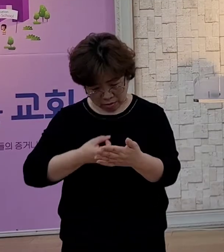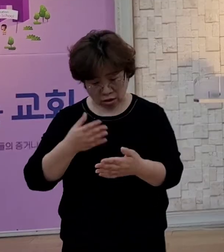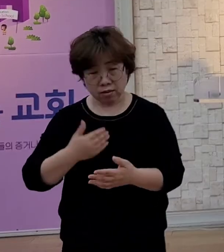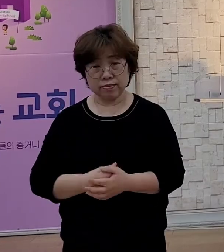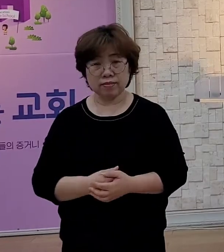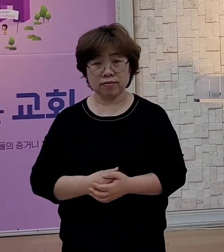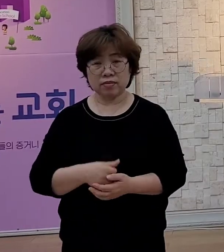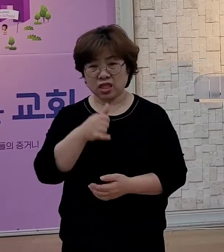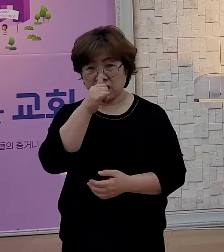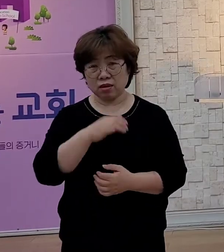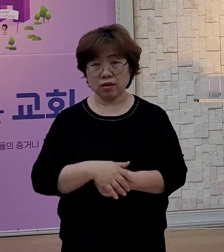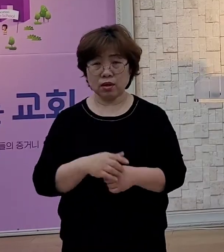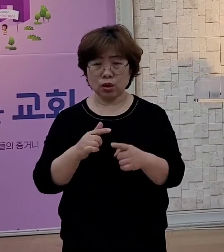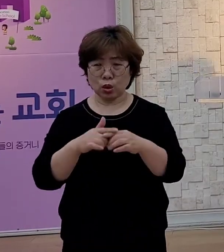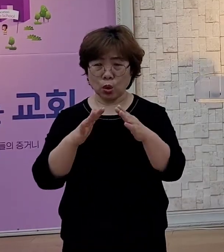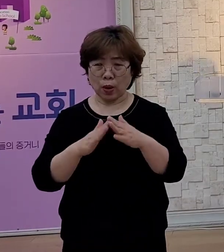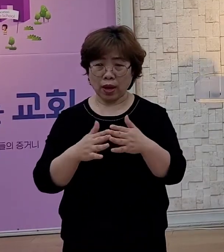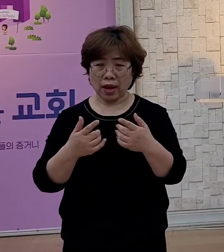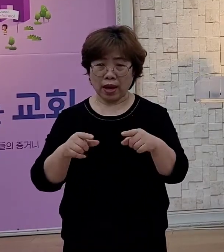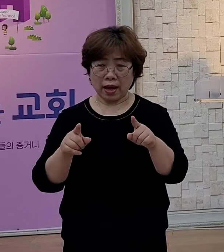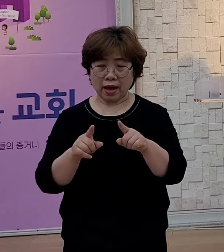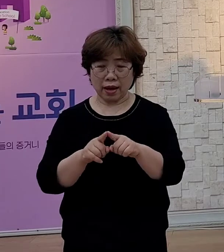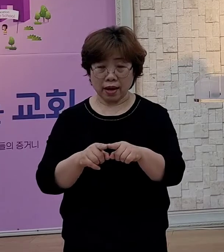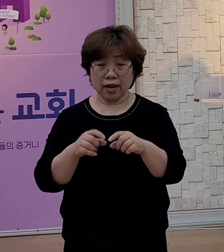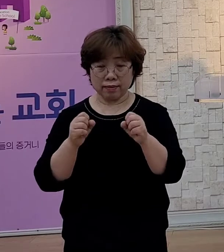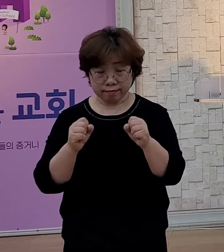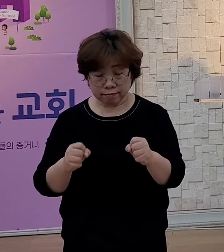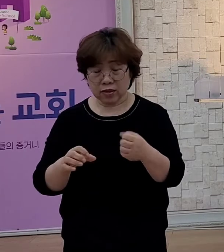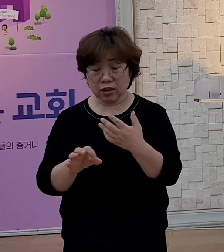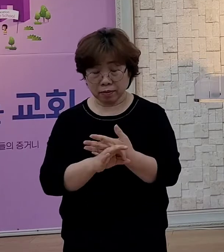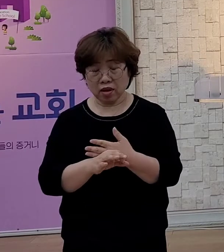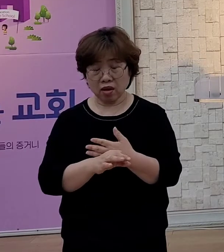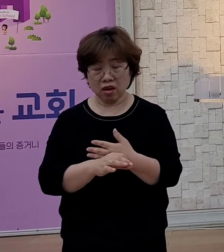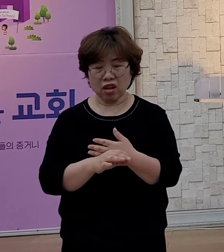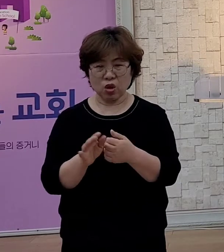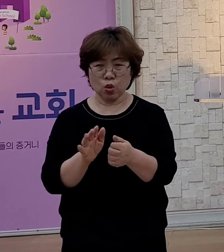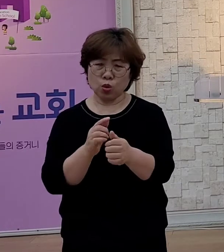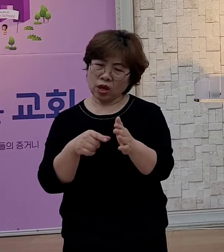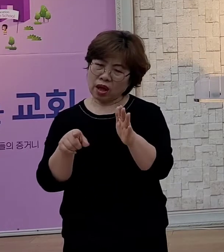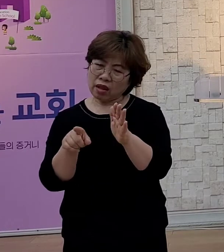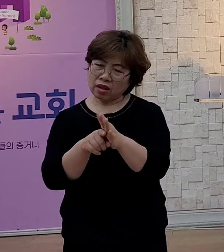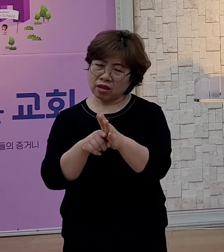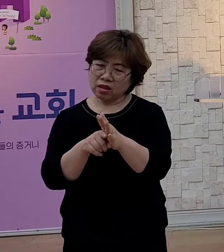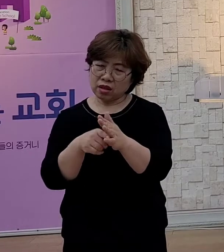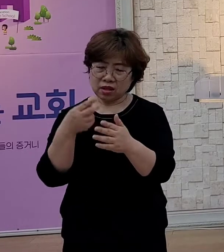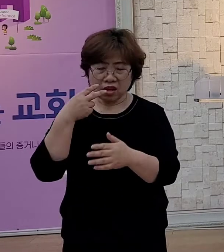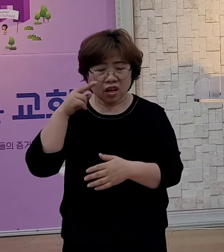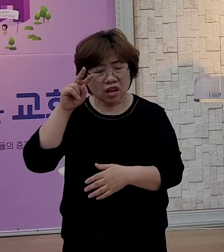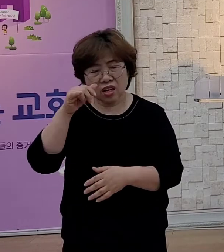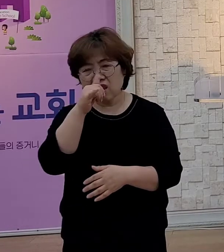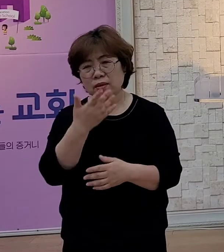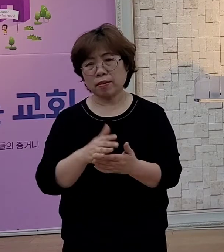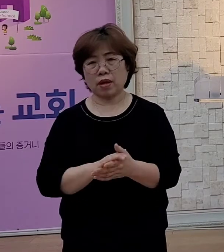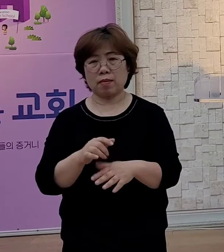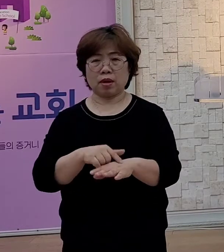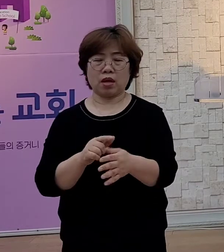그냥 내가 교회 안에 있으면 그냥 뭐 함께 있으면 뭐 위하는 것 같지만 정말의 말씀 드뭅니다.